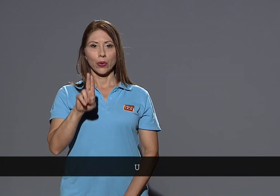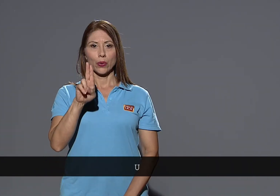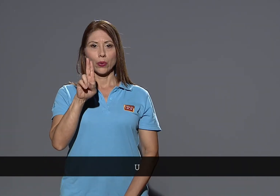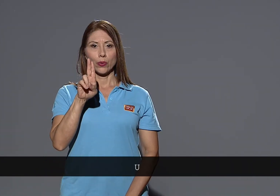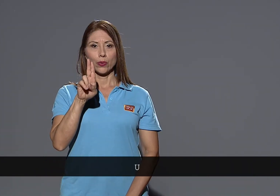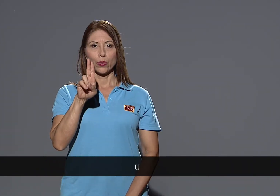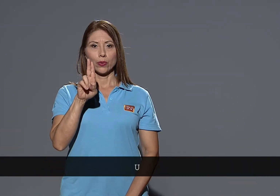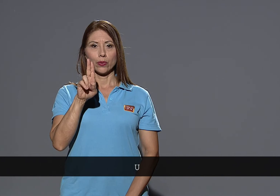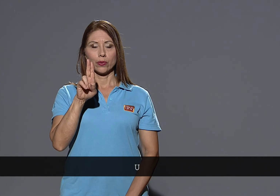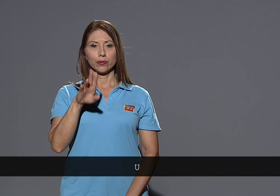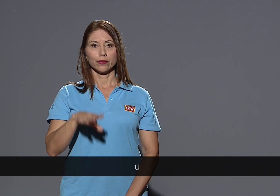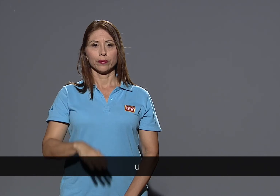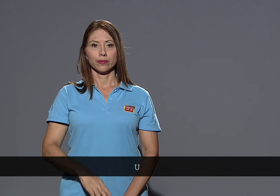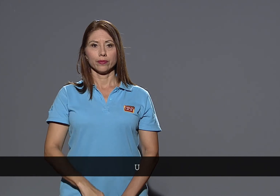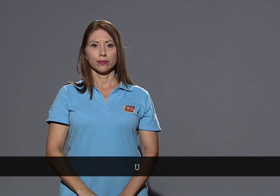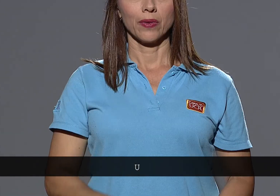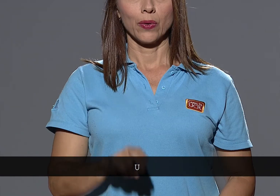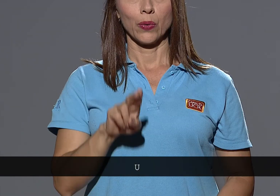U,